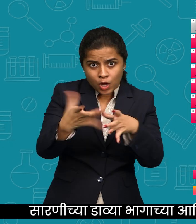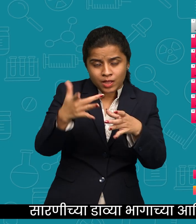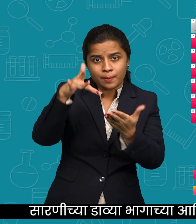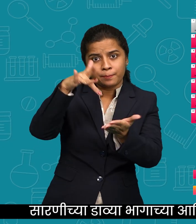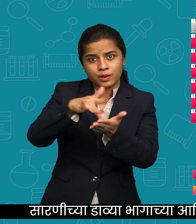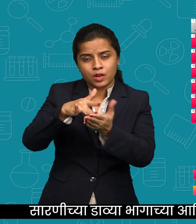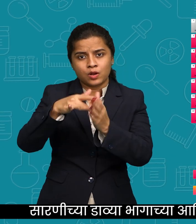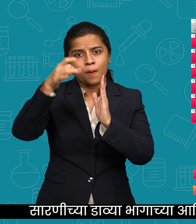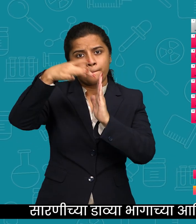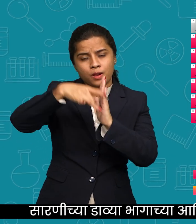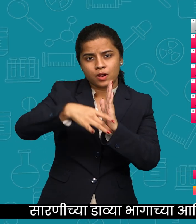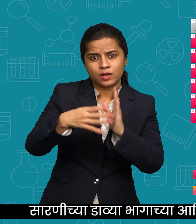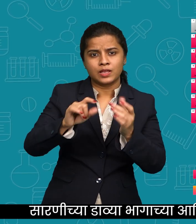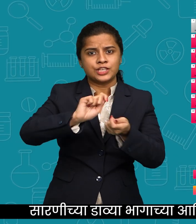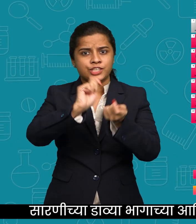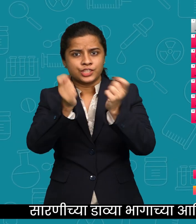दरम्यान असतात.